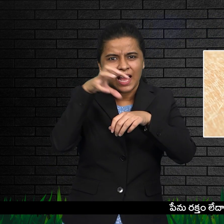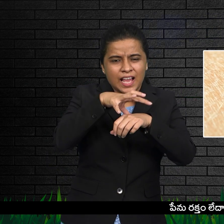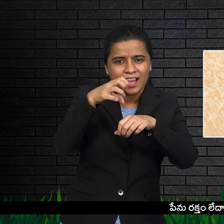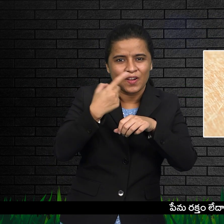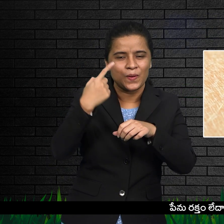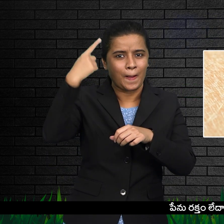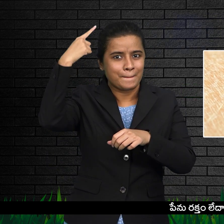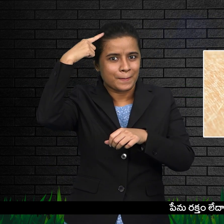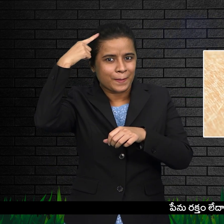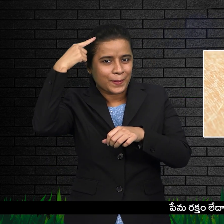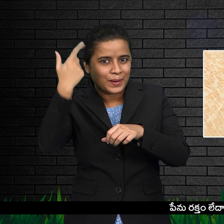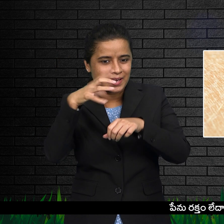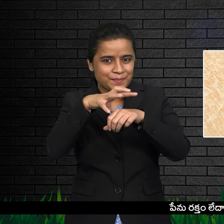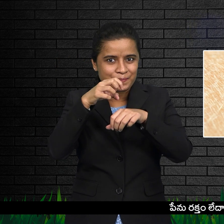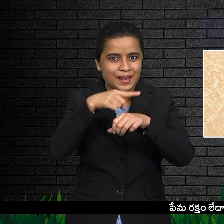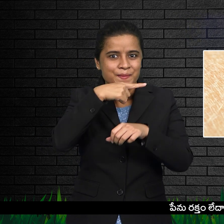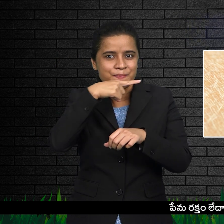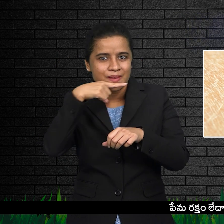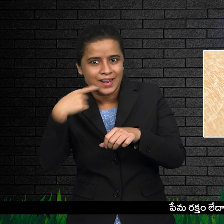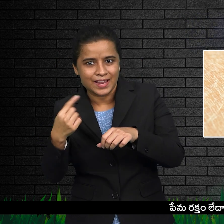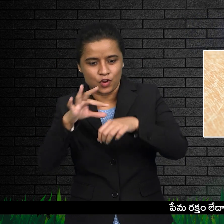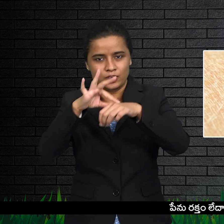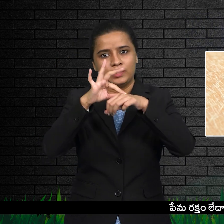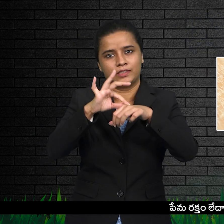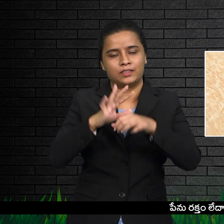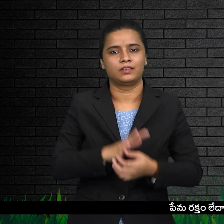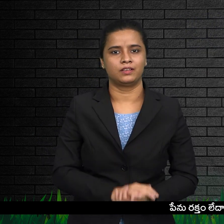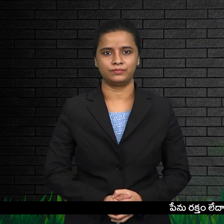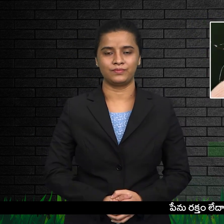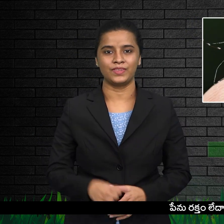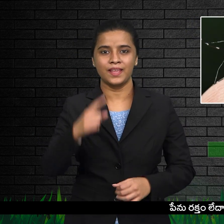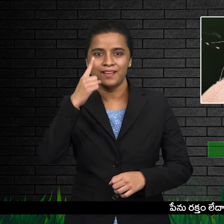పేను రక్తం లేదా చర్మాన్ని జురుకుంటుంది.